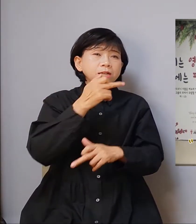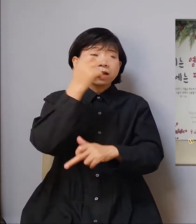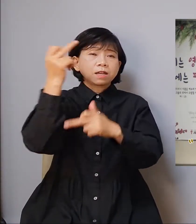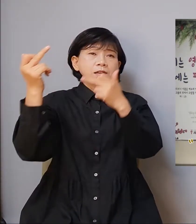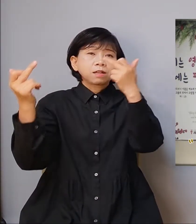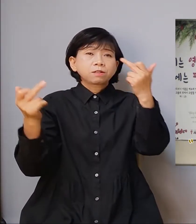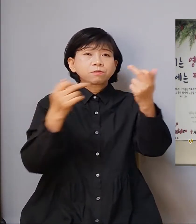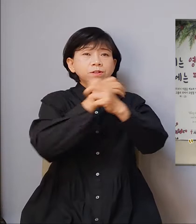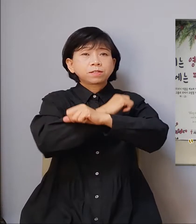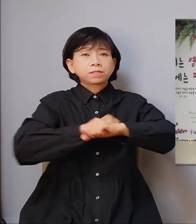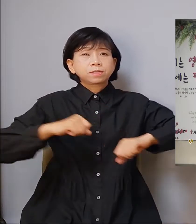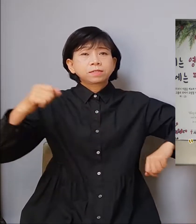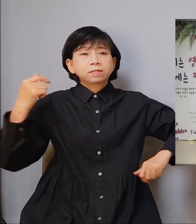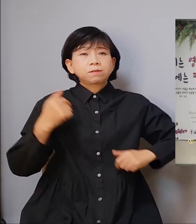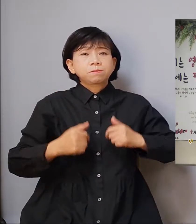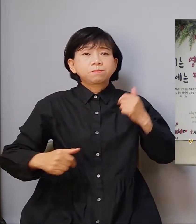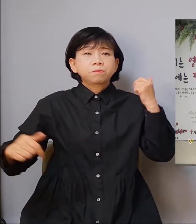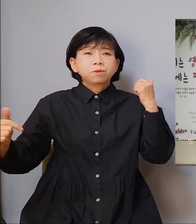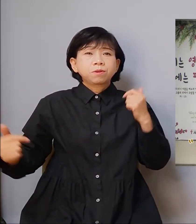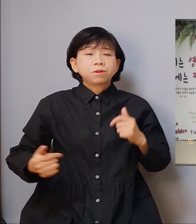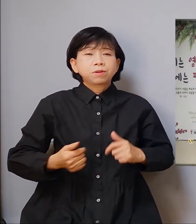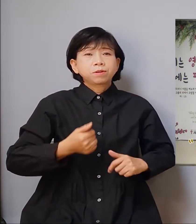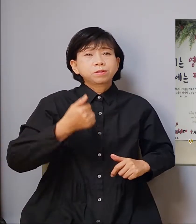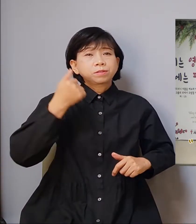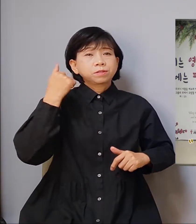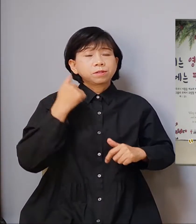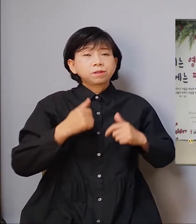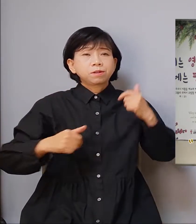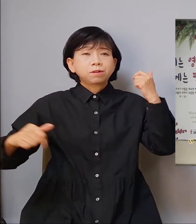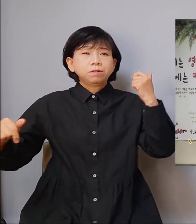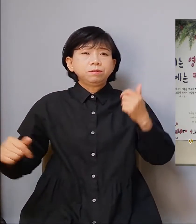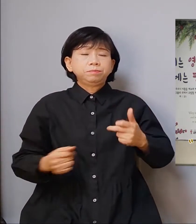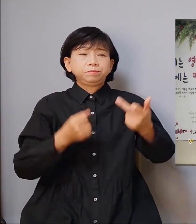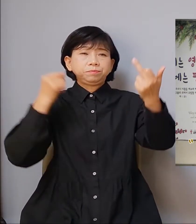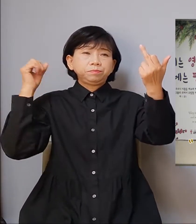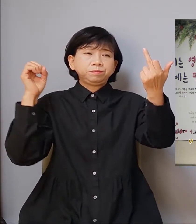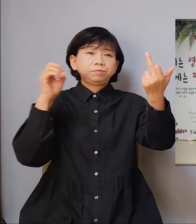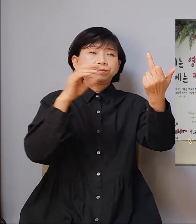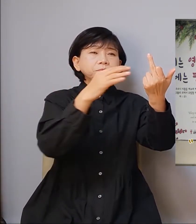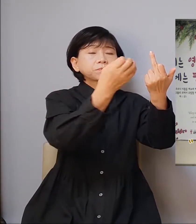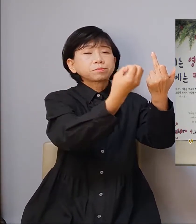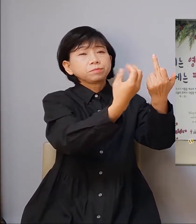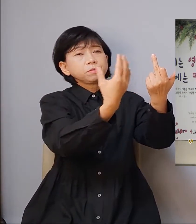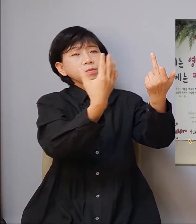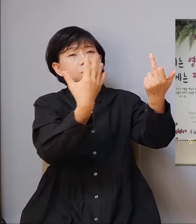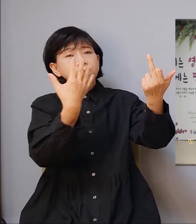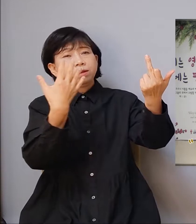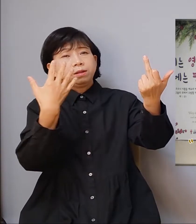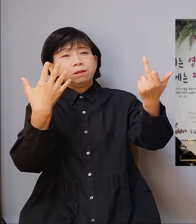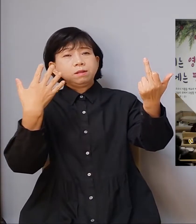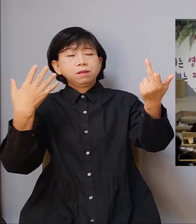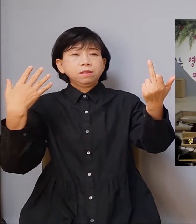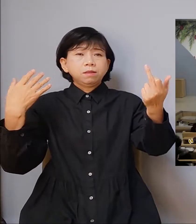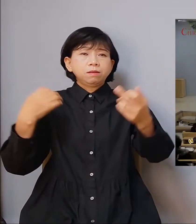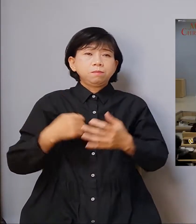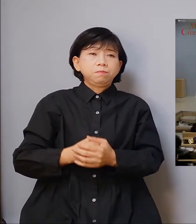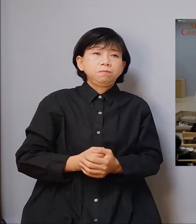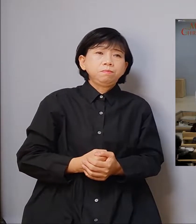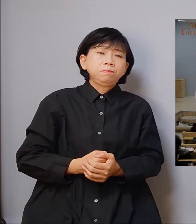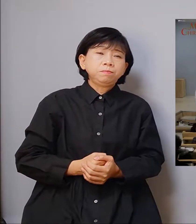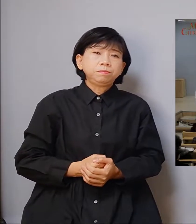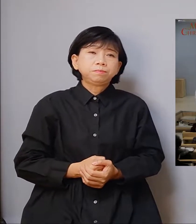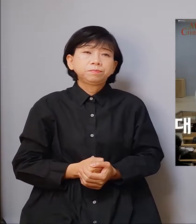상관들이 기뻐서 메아리 쳐울린다.